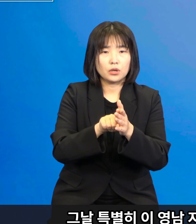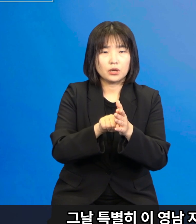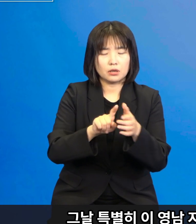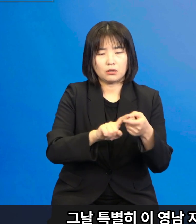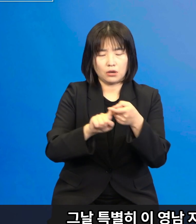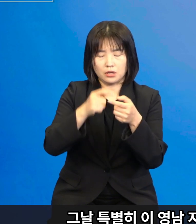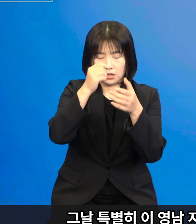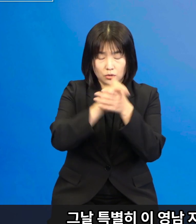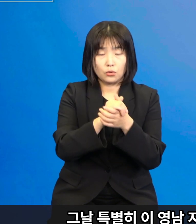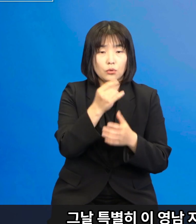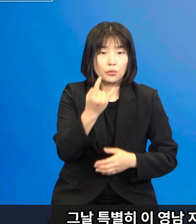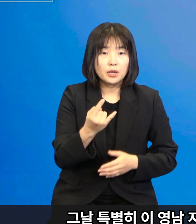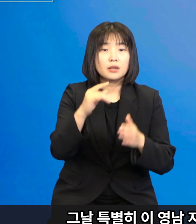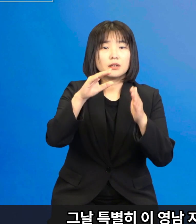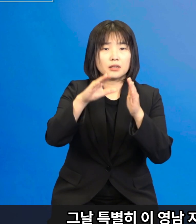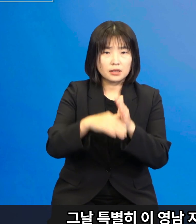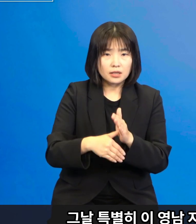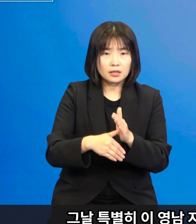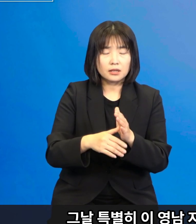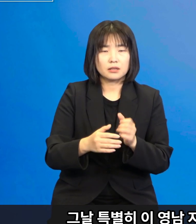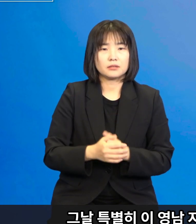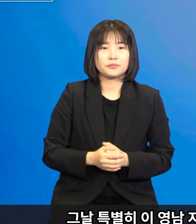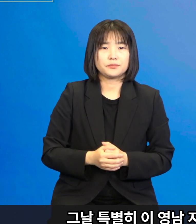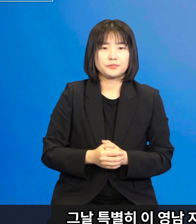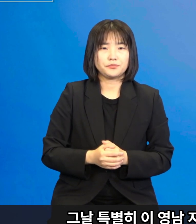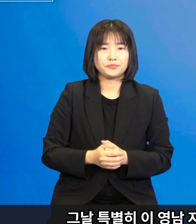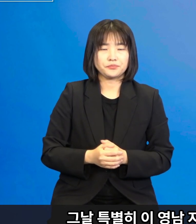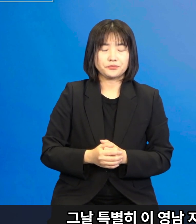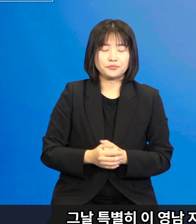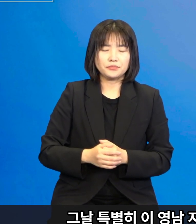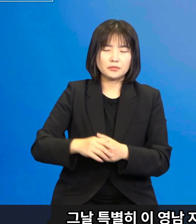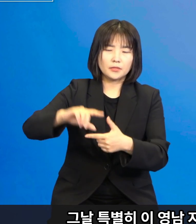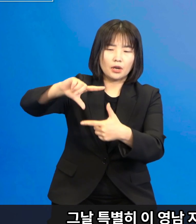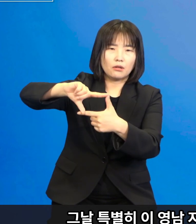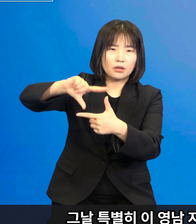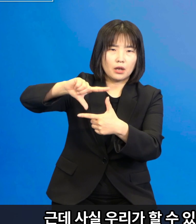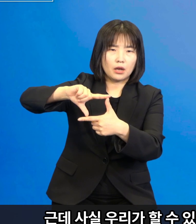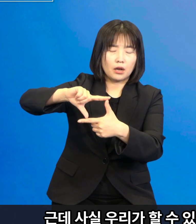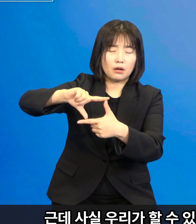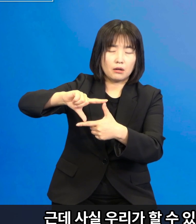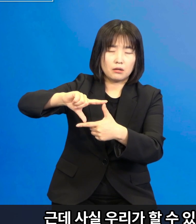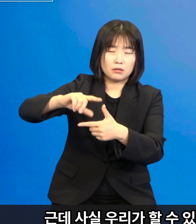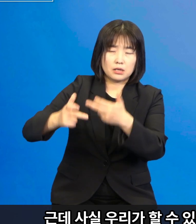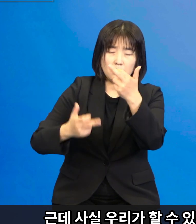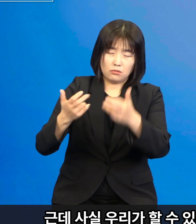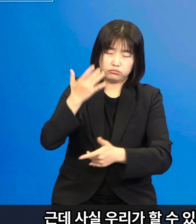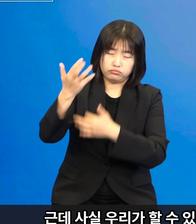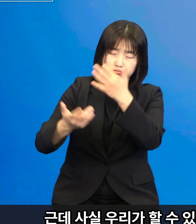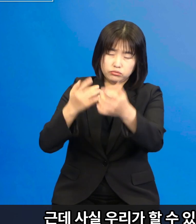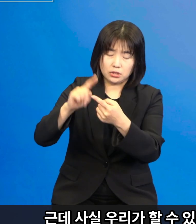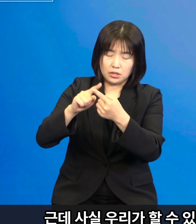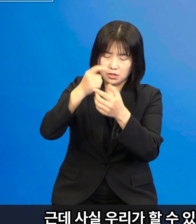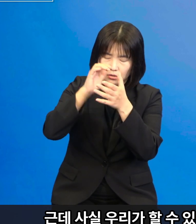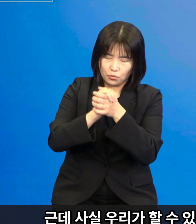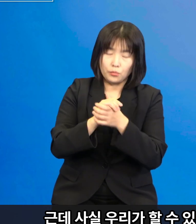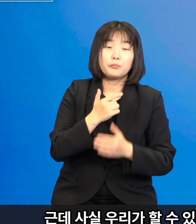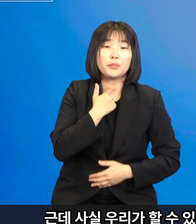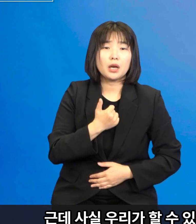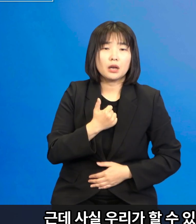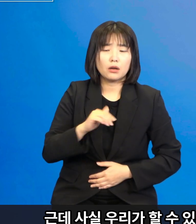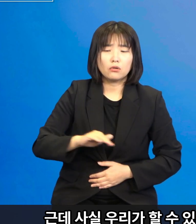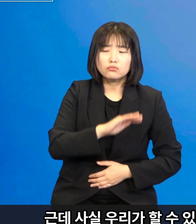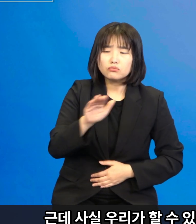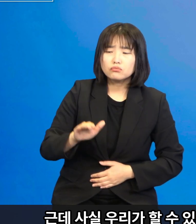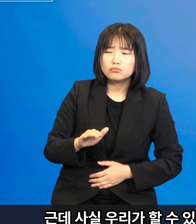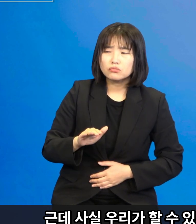모였는데요. 그날 특별히 이 영남 지역에 화재를 넣고 기도했습니다. 근데 사실 우리가 할 수 있는 게 별로